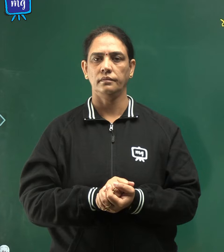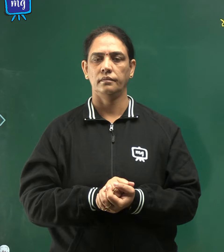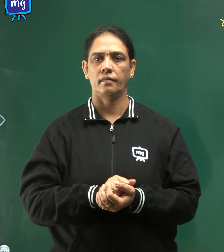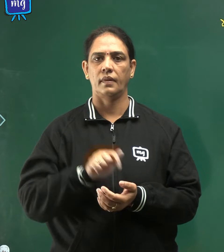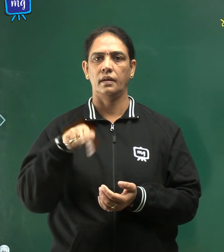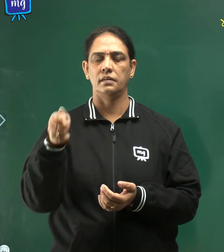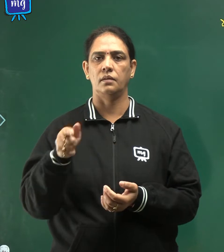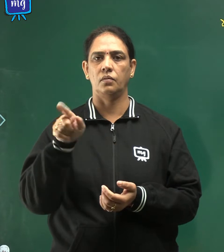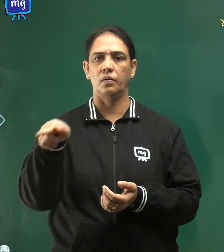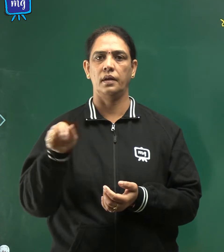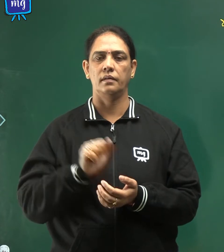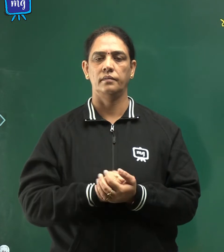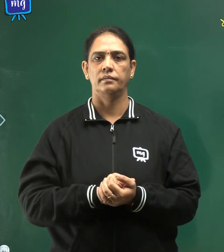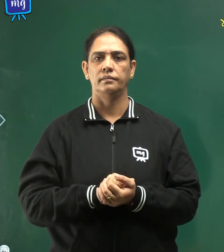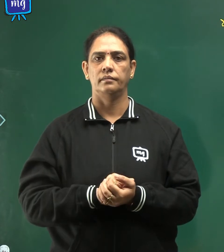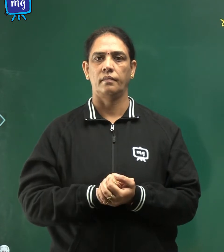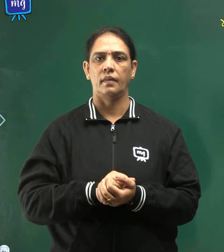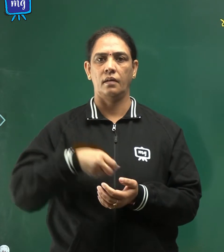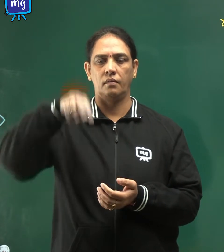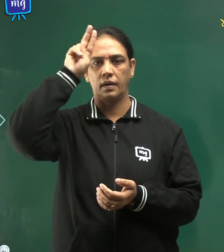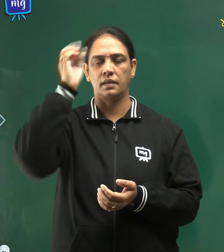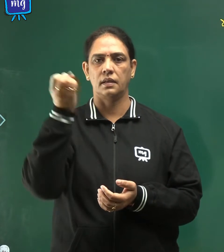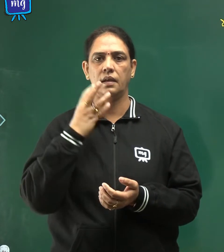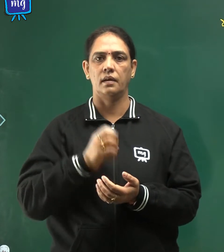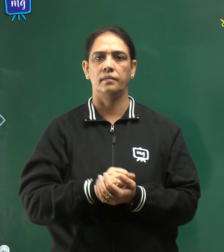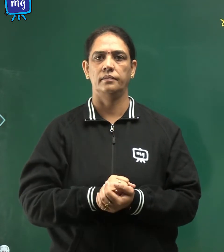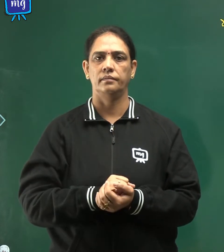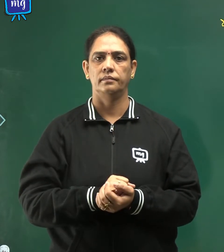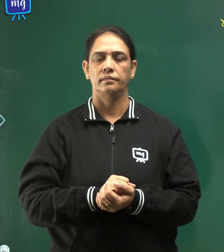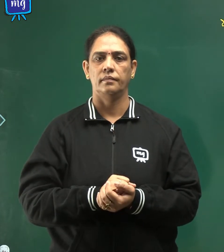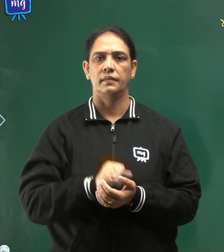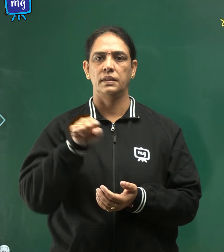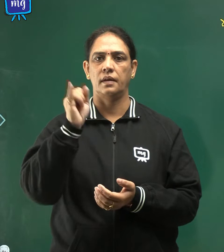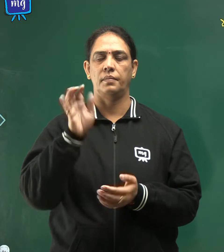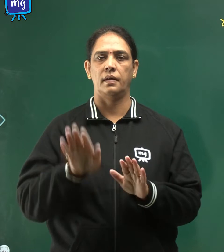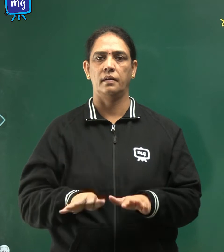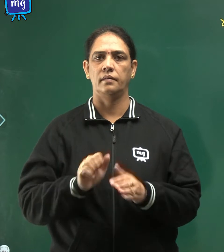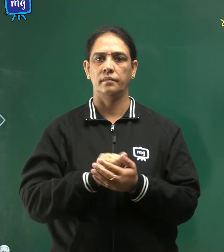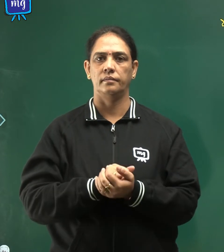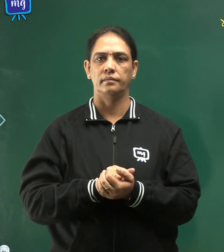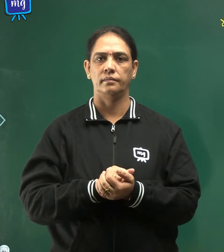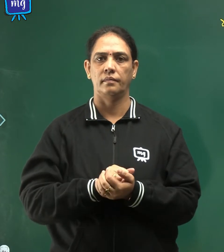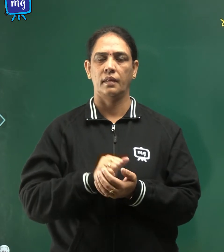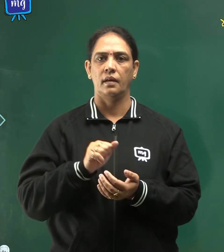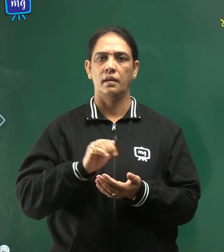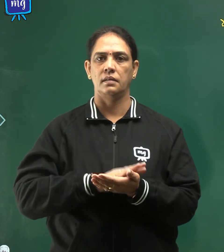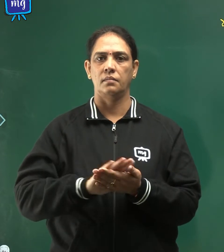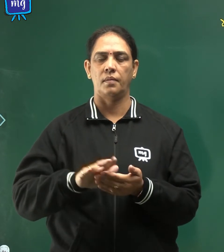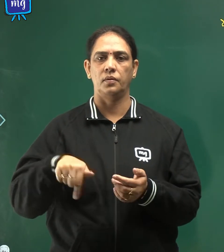जब कोई वर्ग संख्या 6 पर समाप्त होती